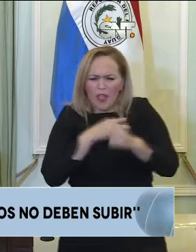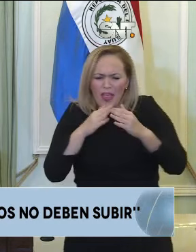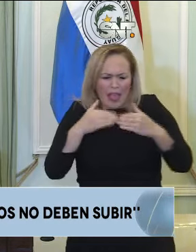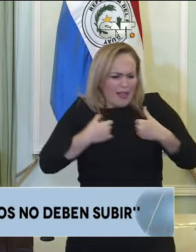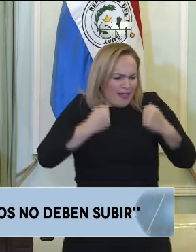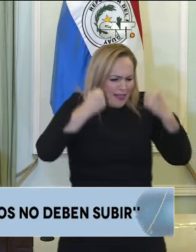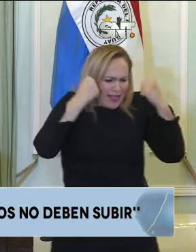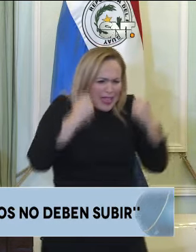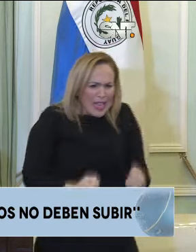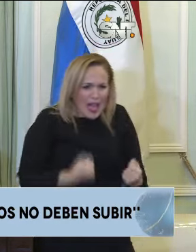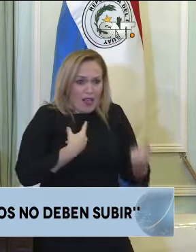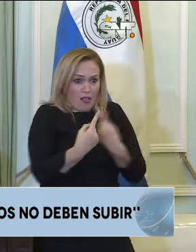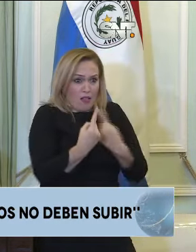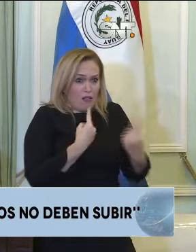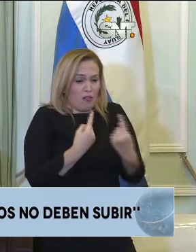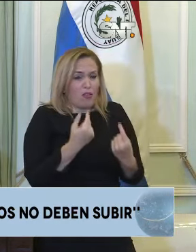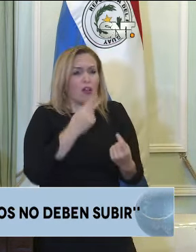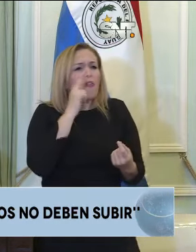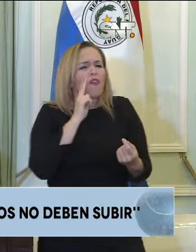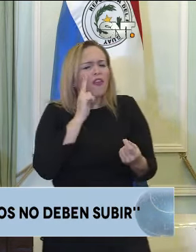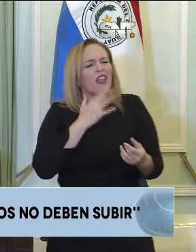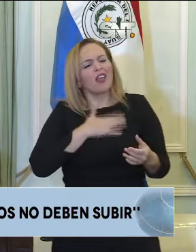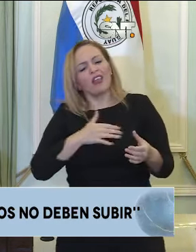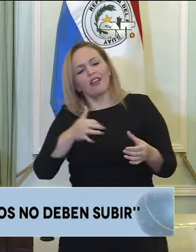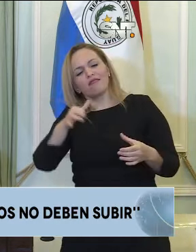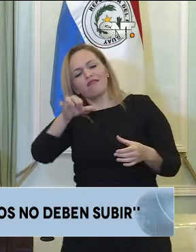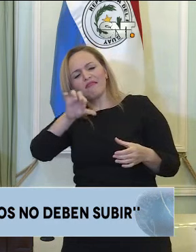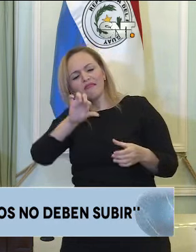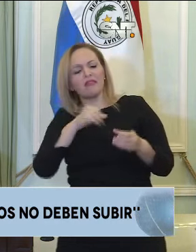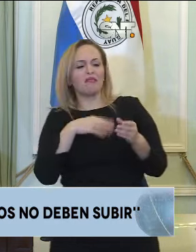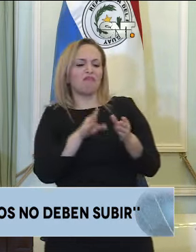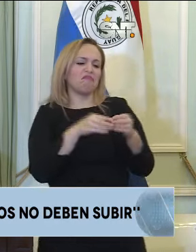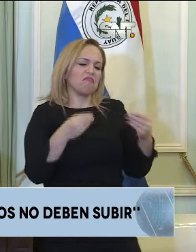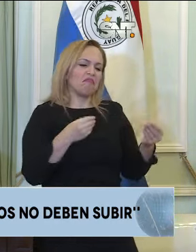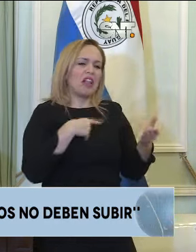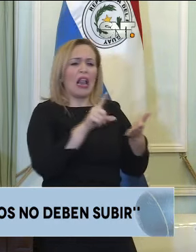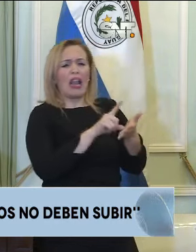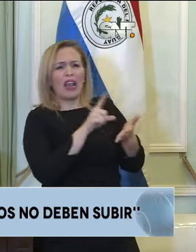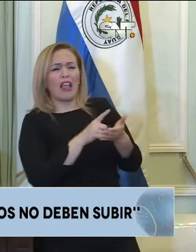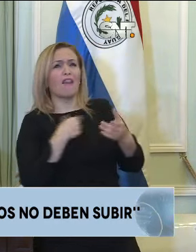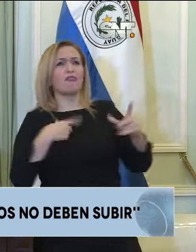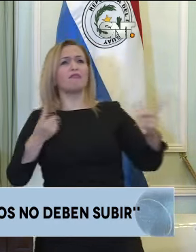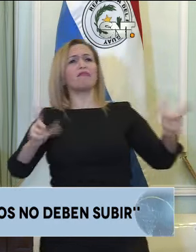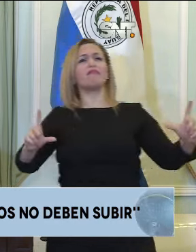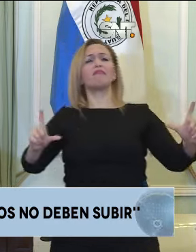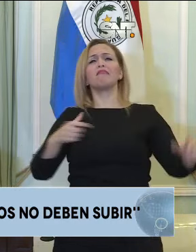quedémonos en nuestra casa. Buen vino, buen libro, buena compañía, buena película.